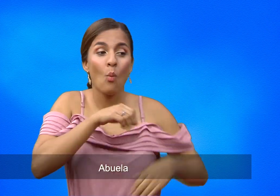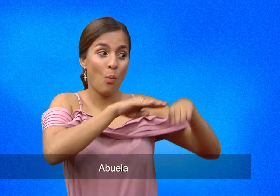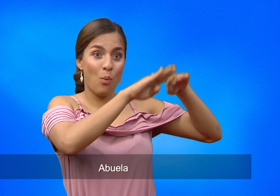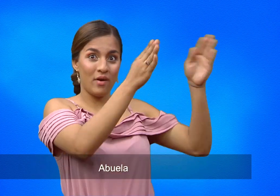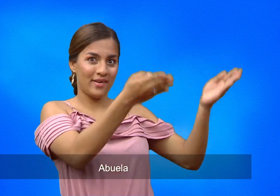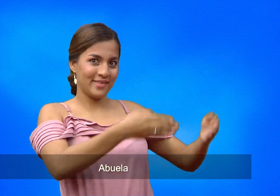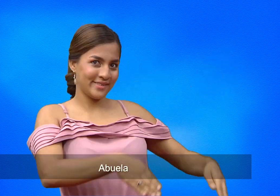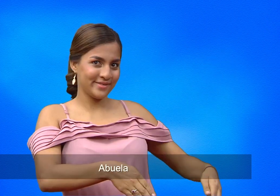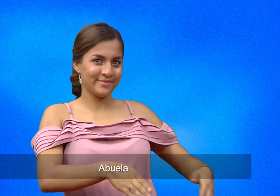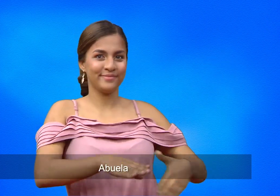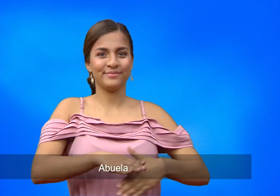a huila